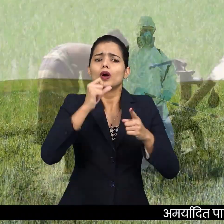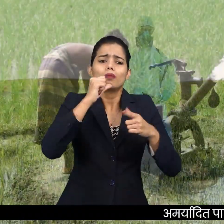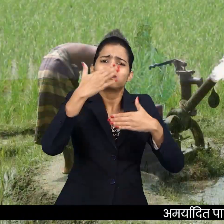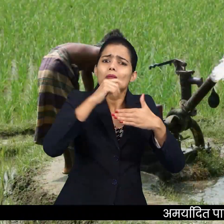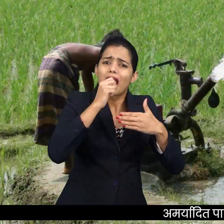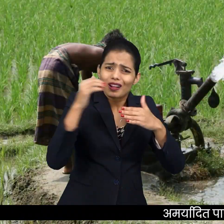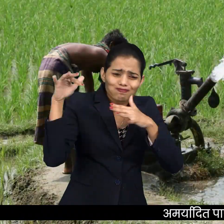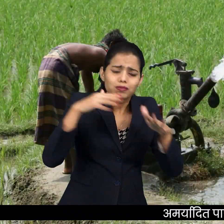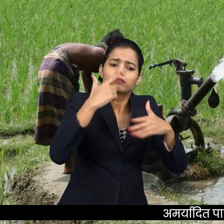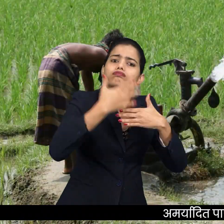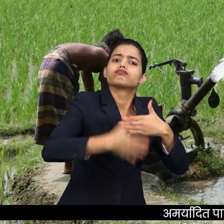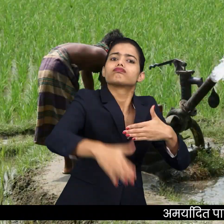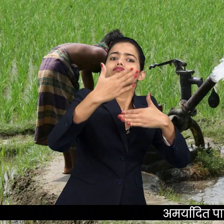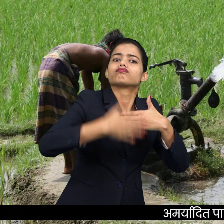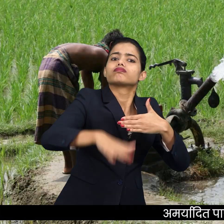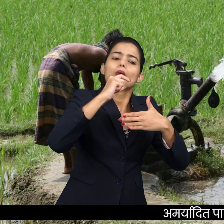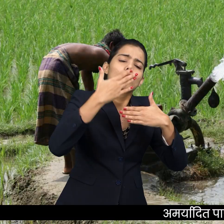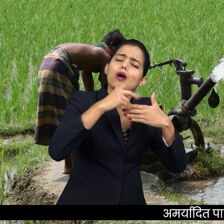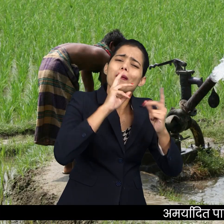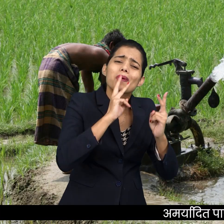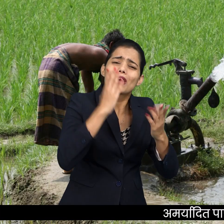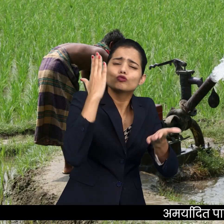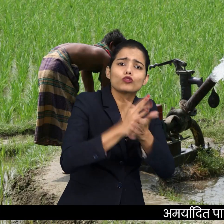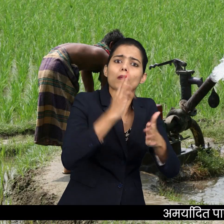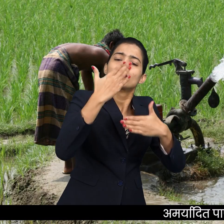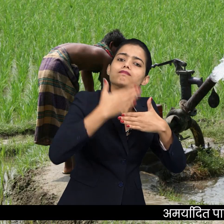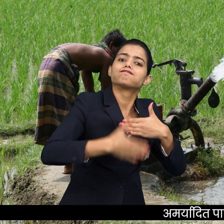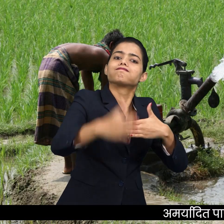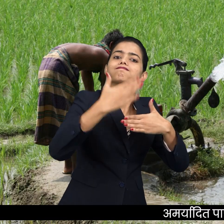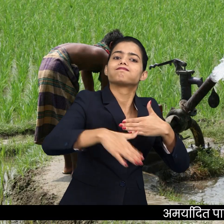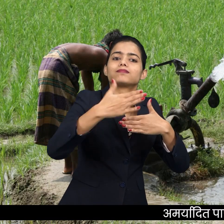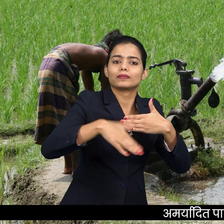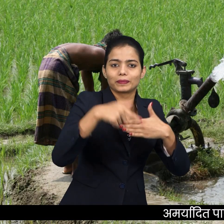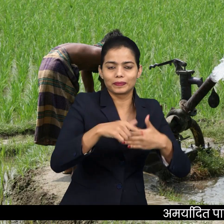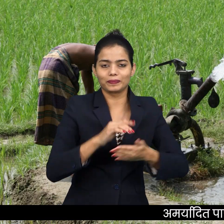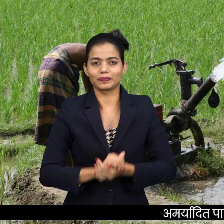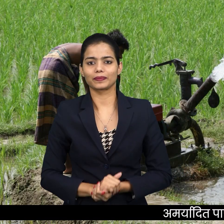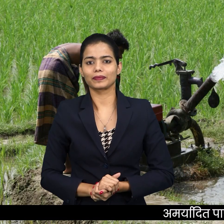तिसरं, अमर्यादित पाणी उचलणे.